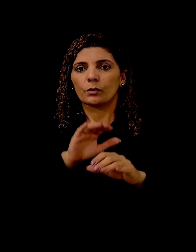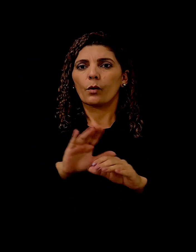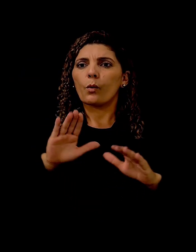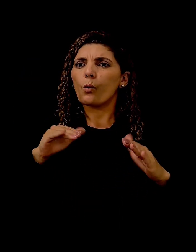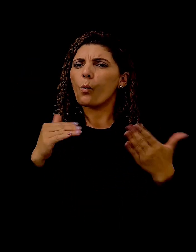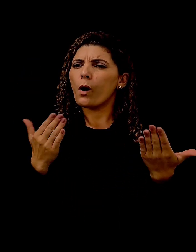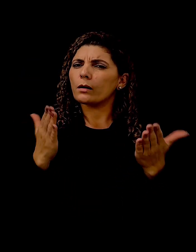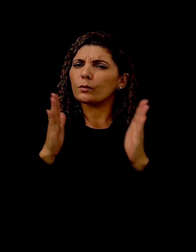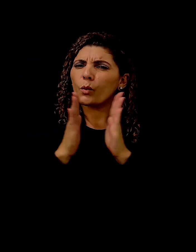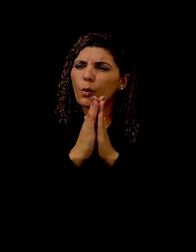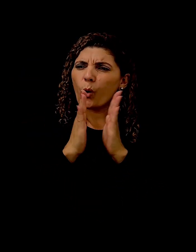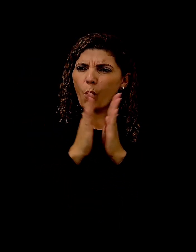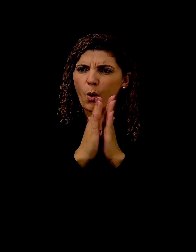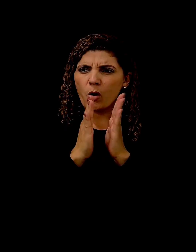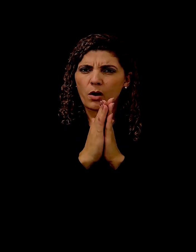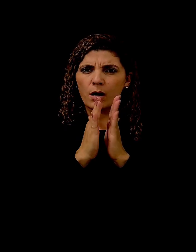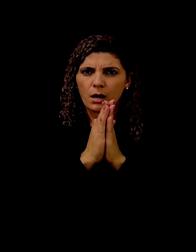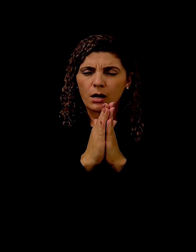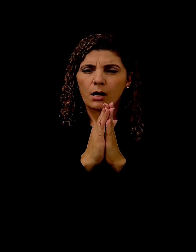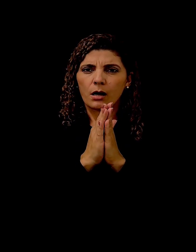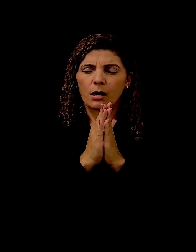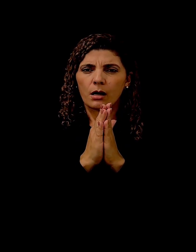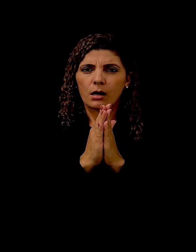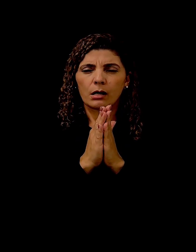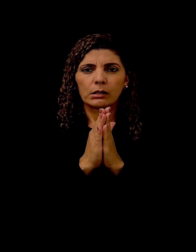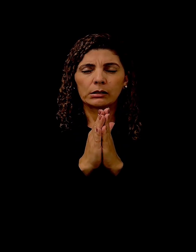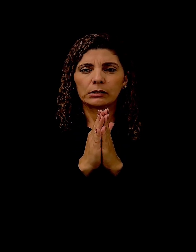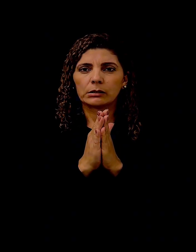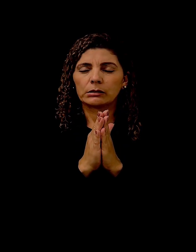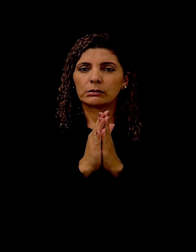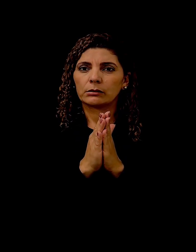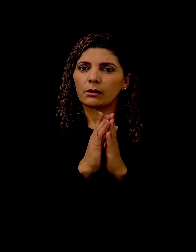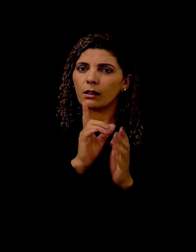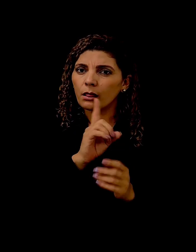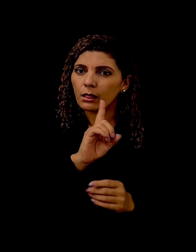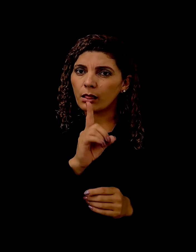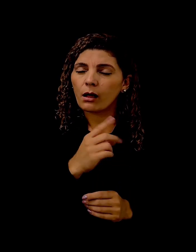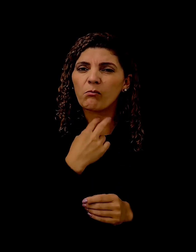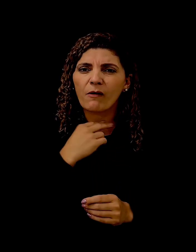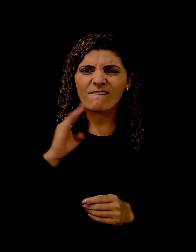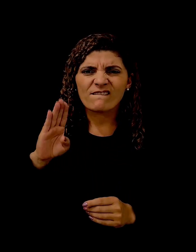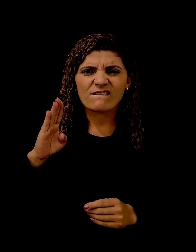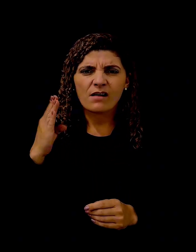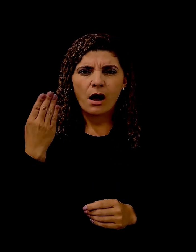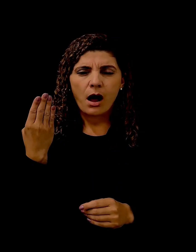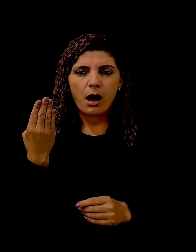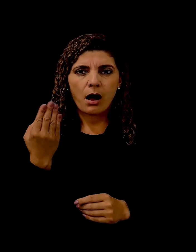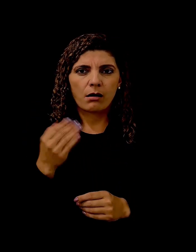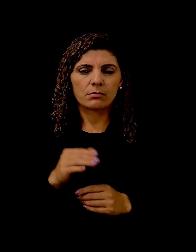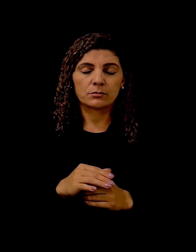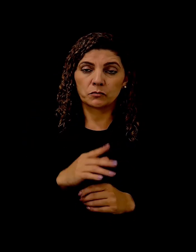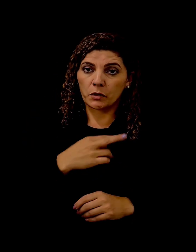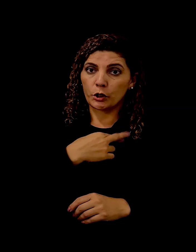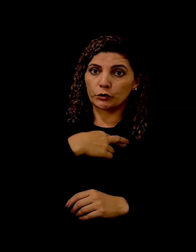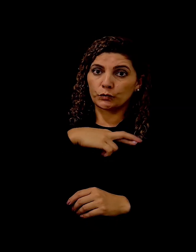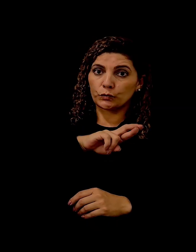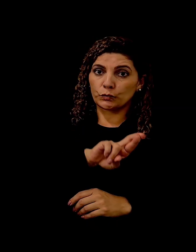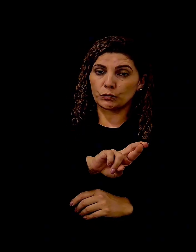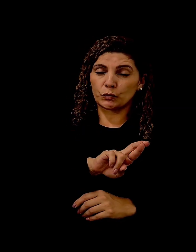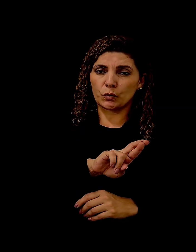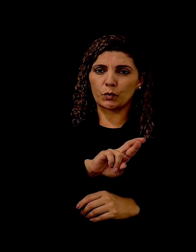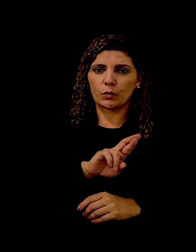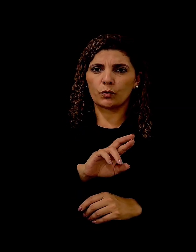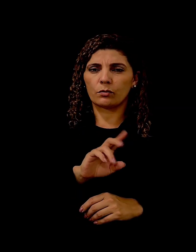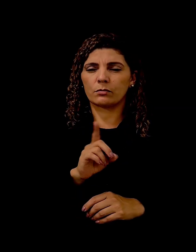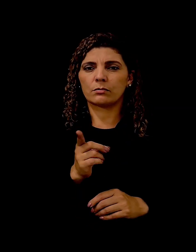não sejas como os hipócritas, pois se comprazem em orar